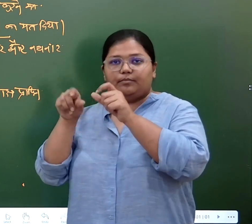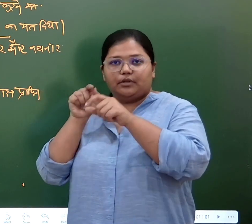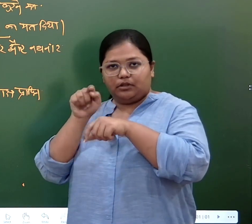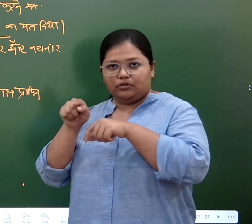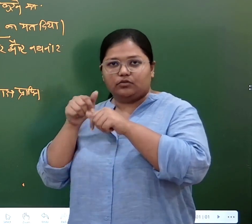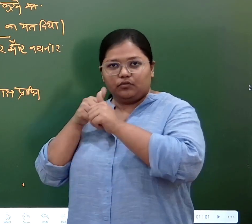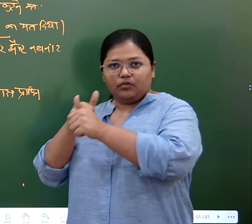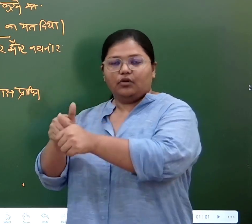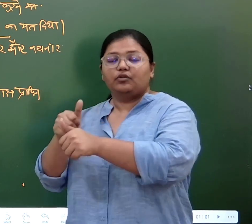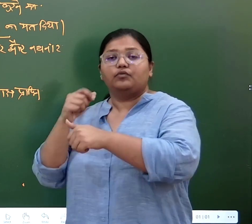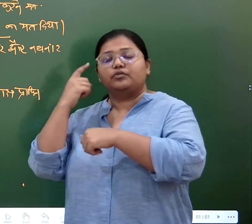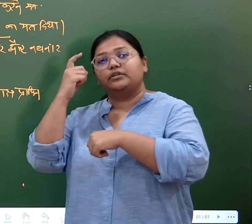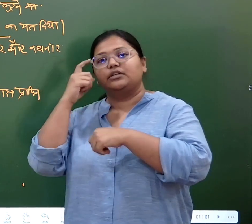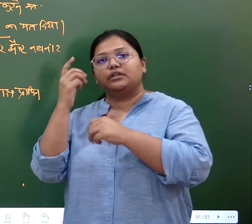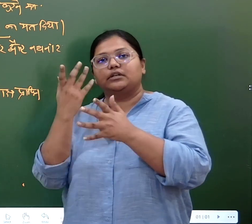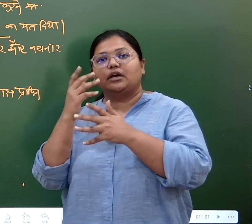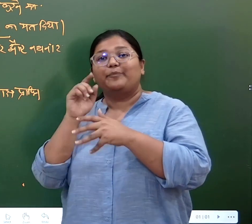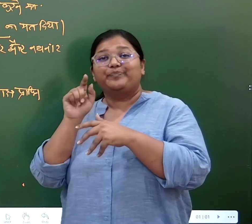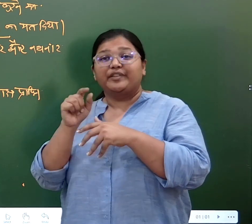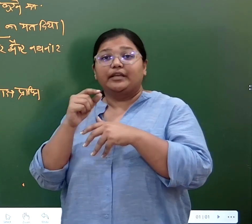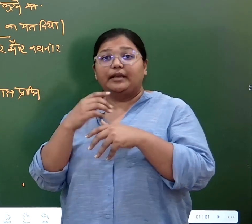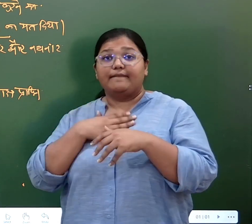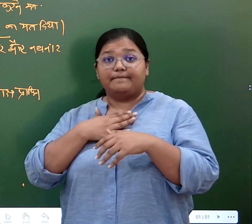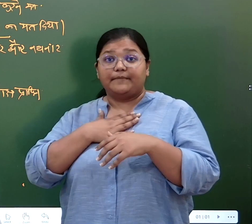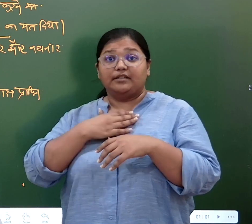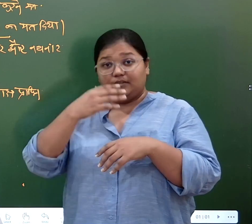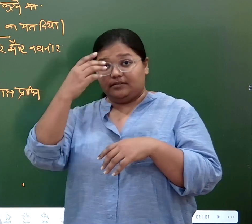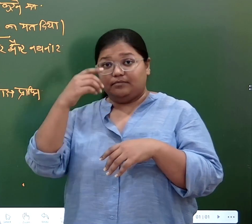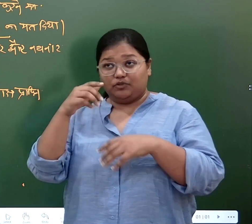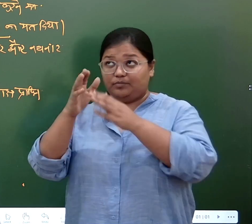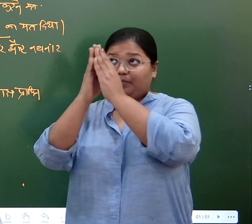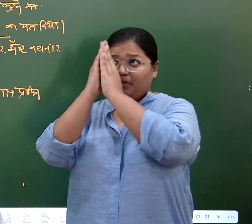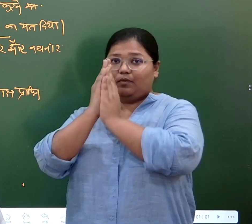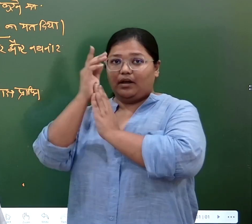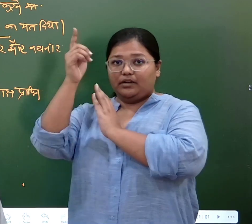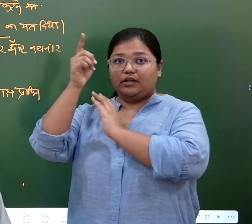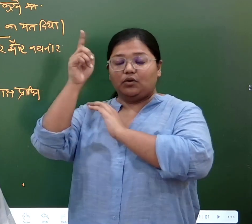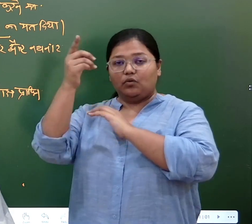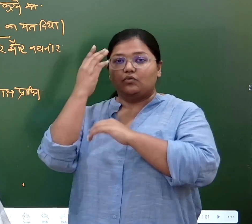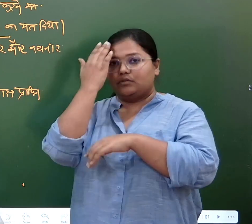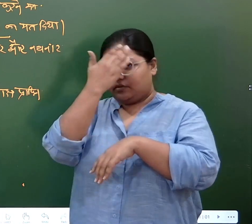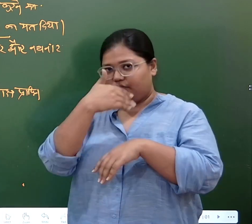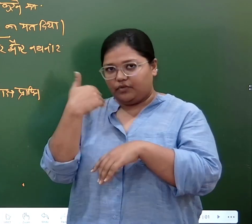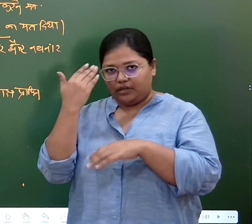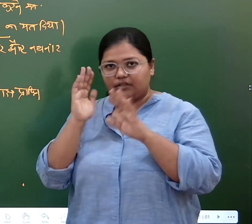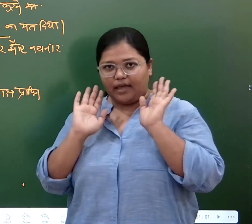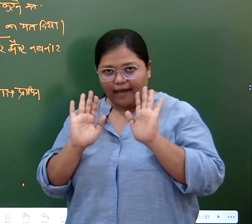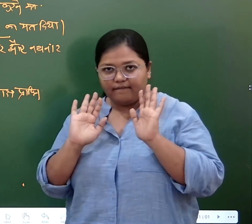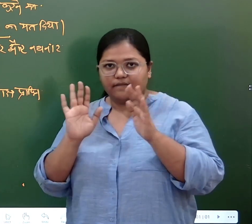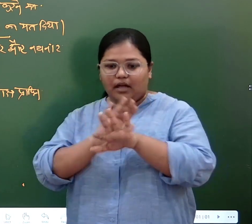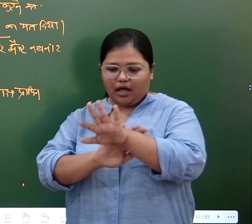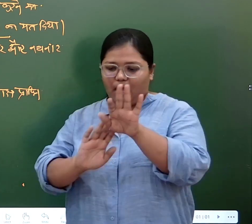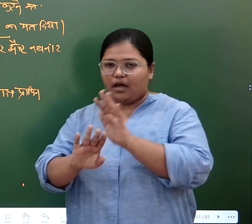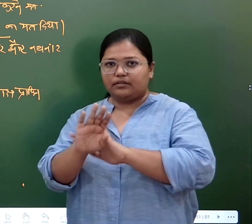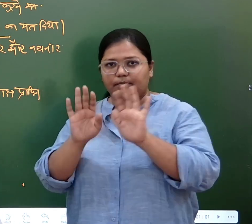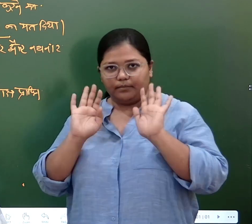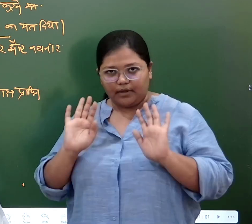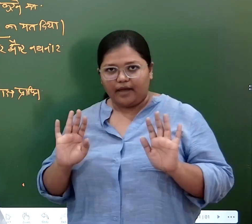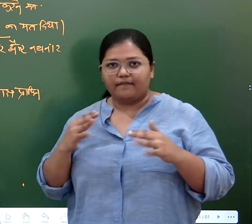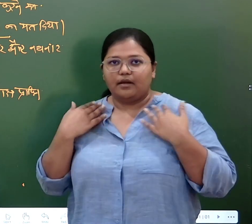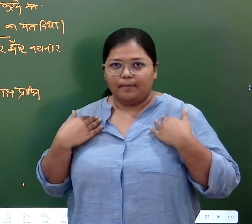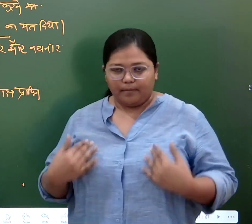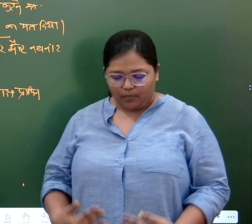ये जो है ईश्वर का कोई रूप नहीं होता, ठीक, तो और जो है वो पूजनीय